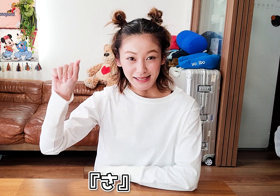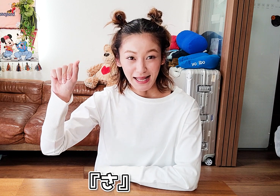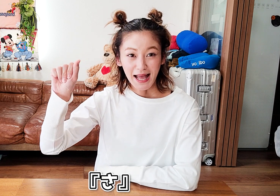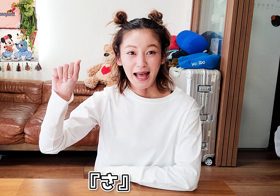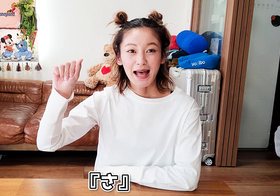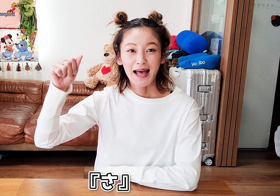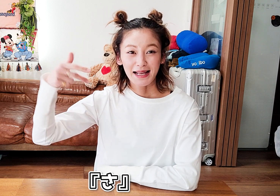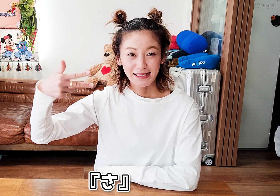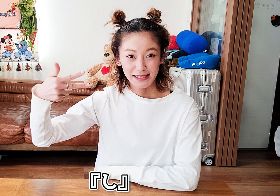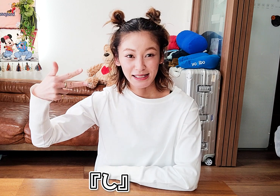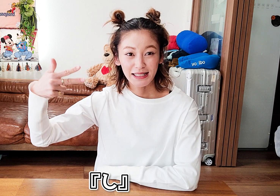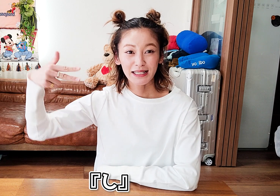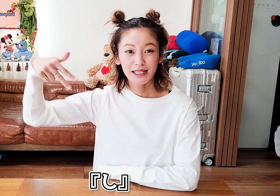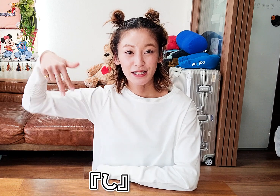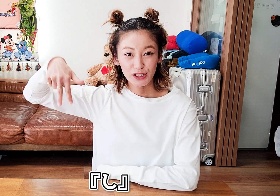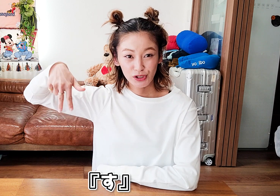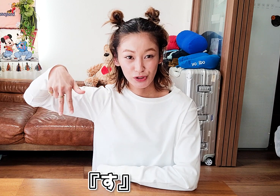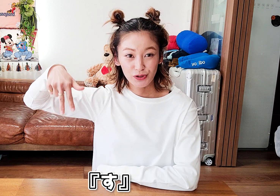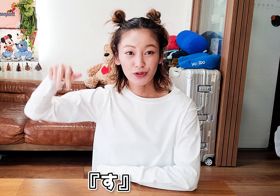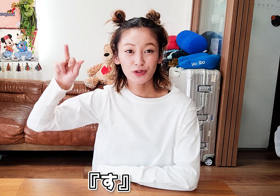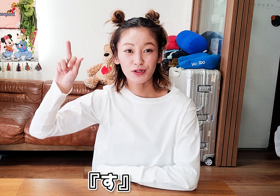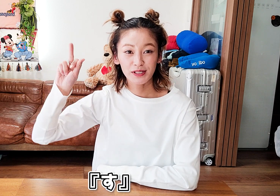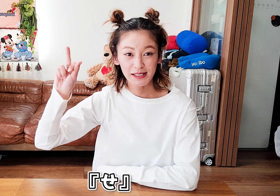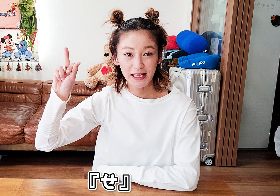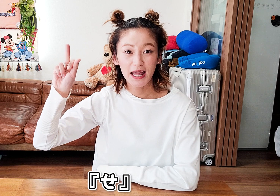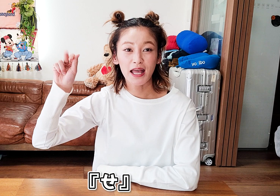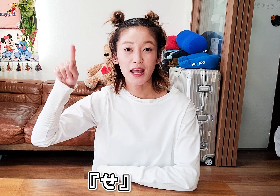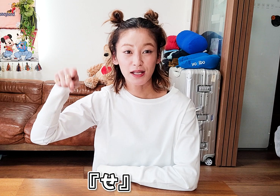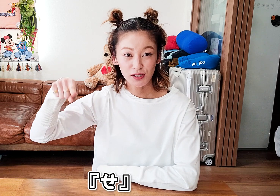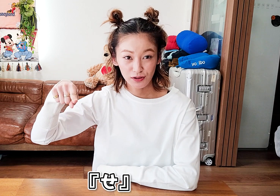さしすせそ、